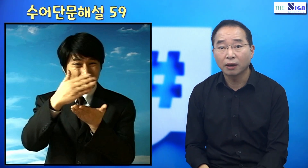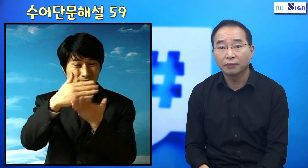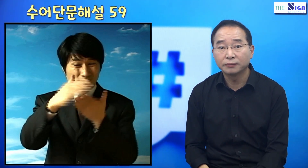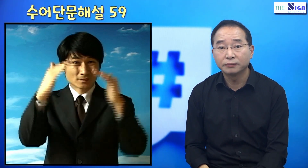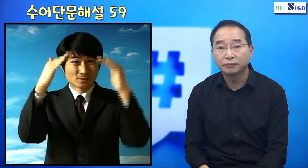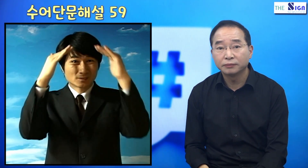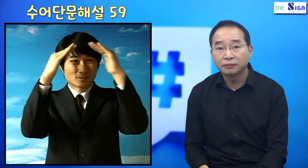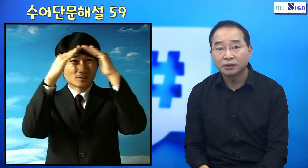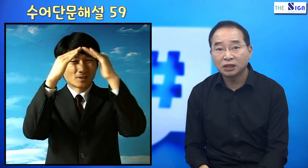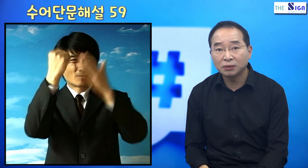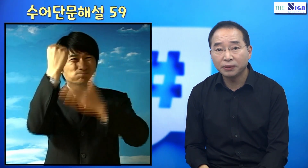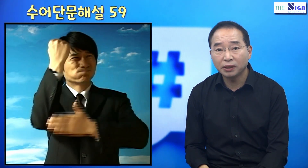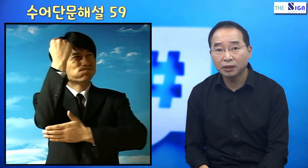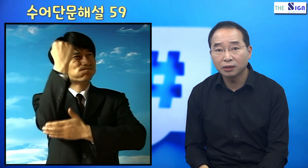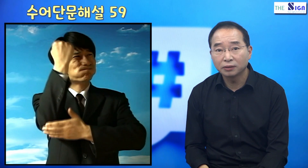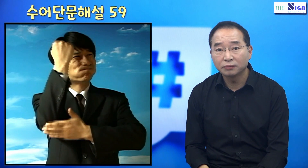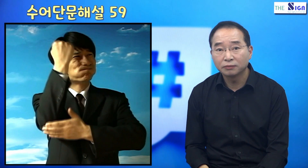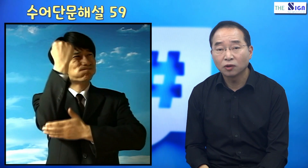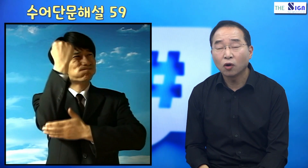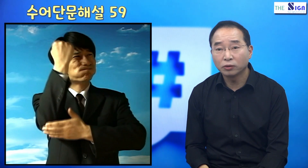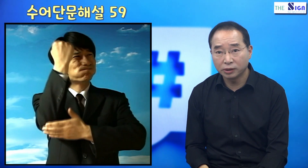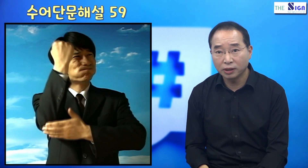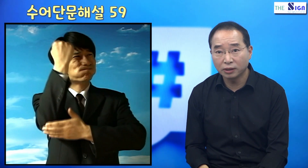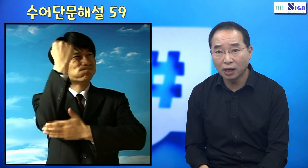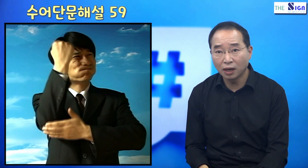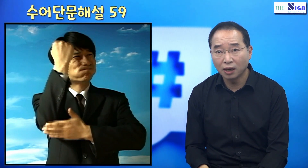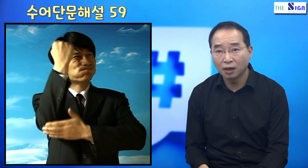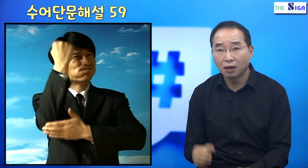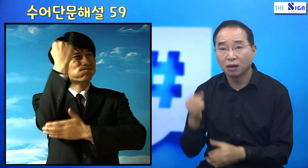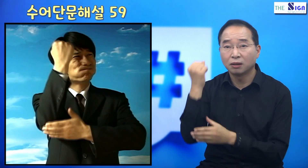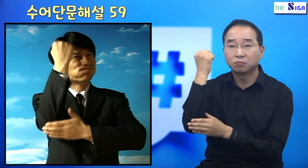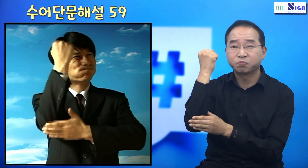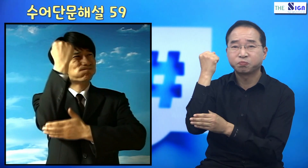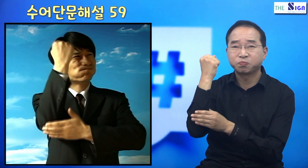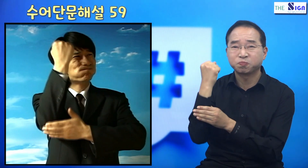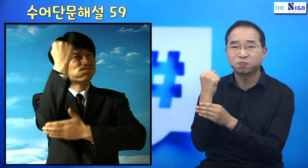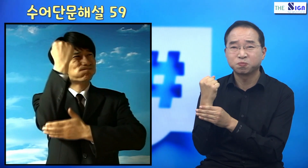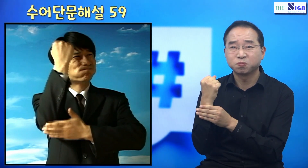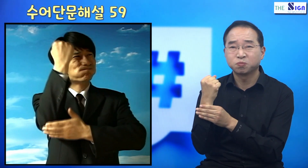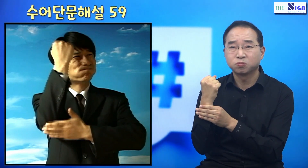그런데 집이 어떻게 된다?